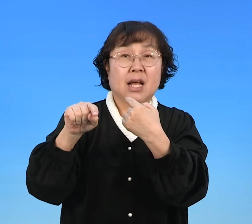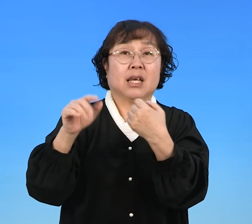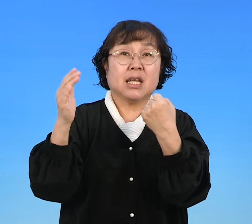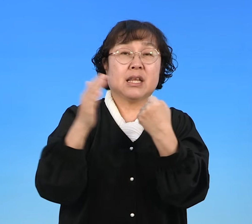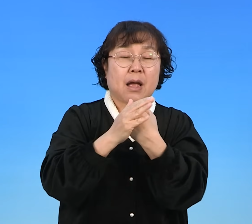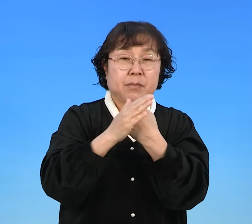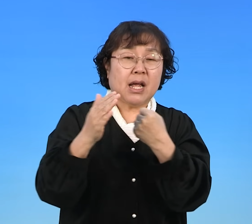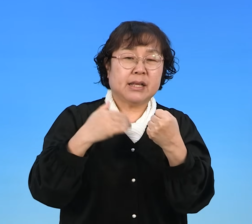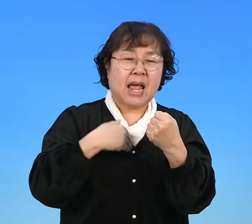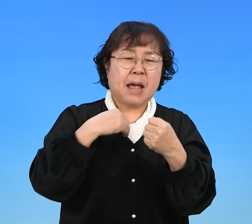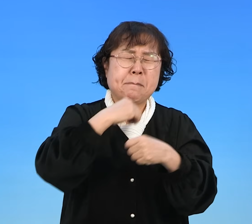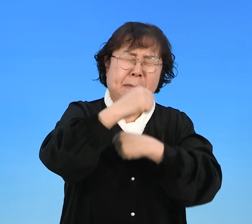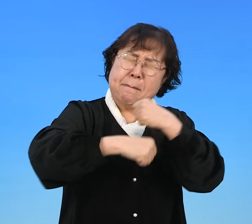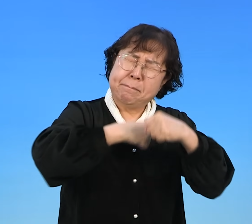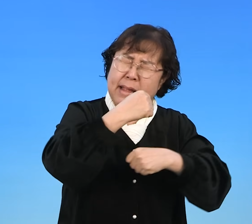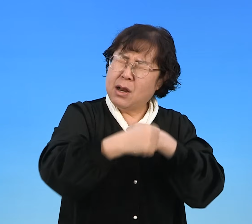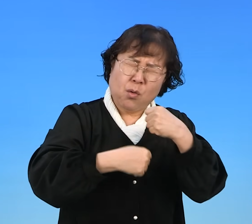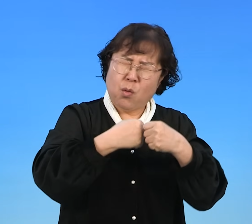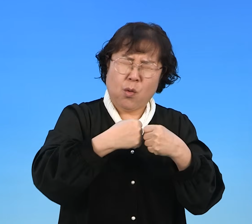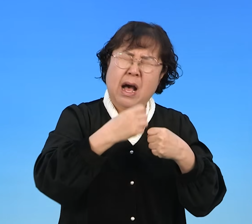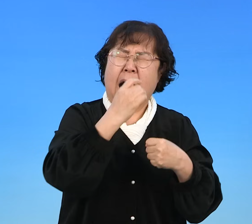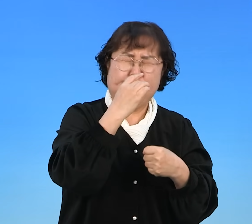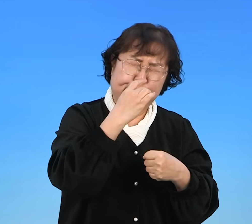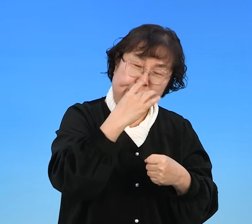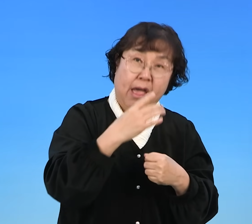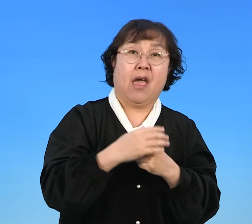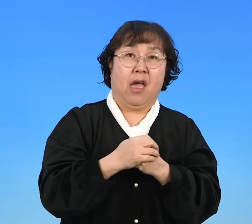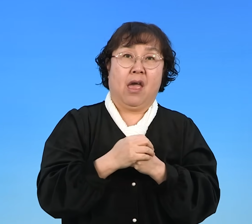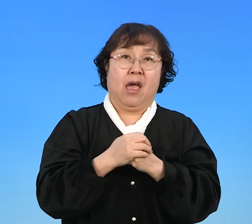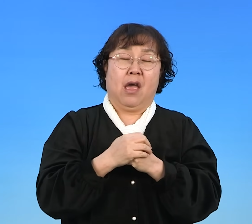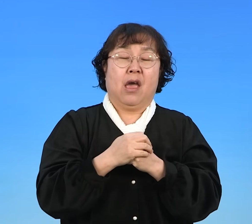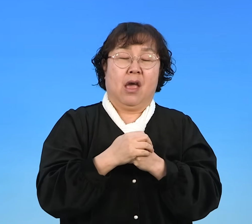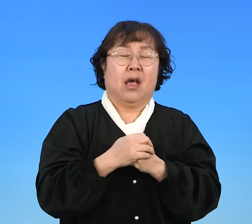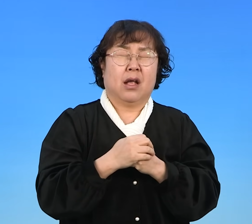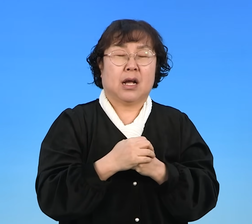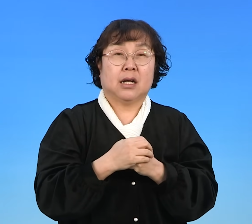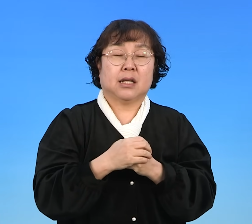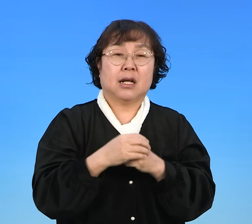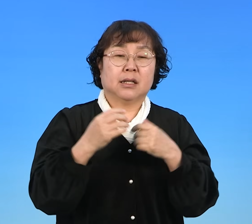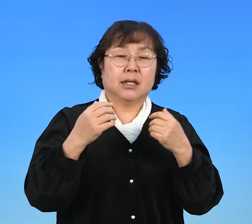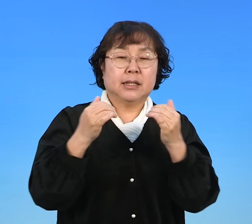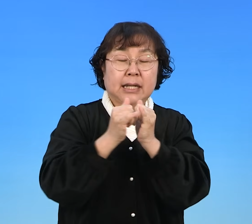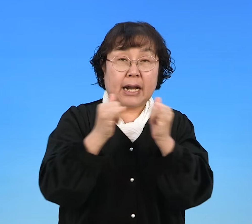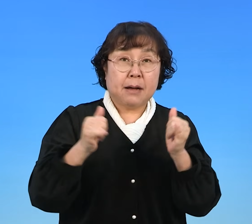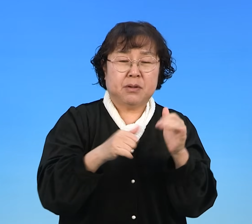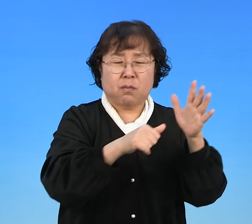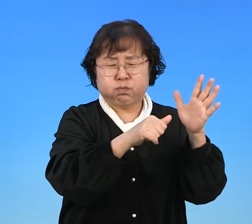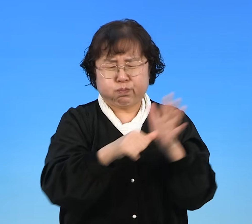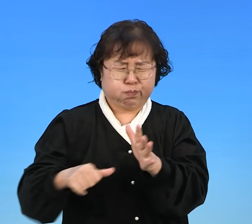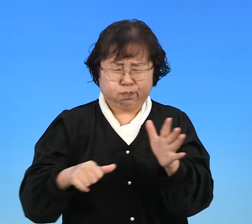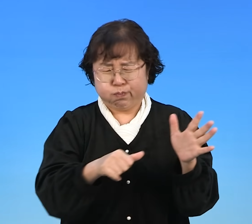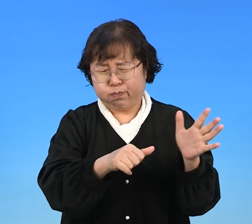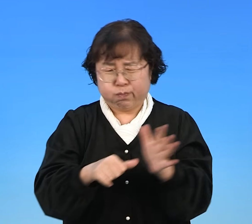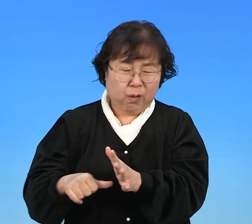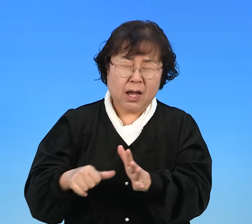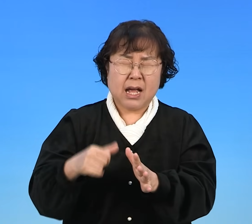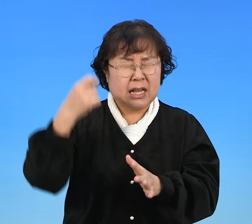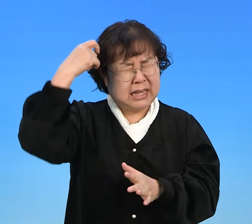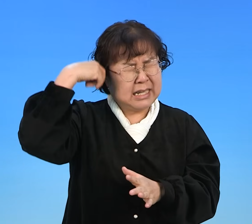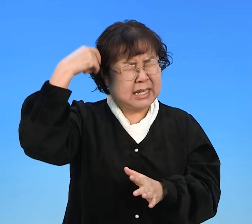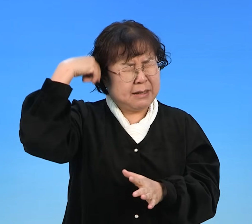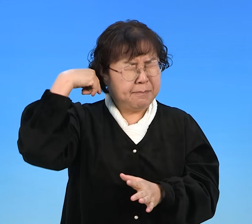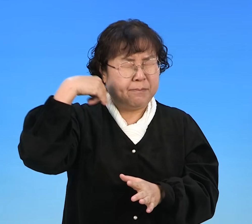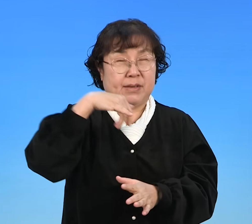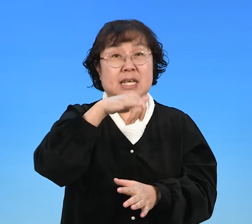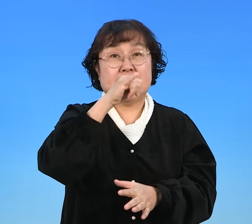아닙니까? 이 시의 바닥에는 이런 실패감이 깔려 있는 거예요. 그래서 이제 이런 실패감이 있기 때문에